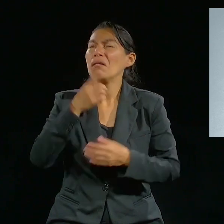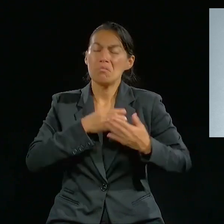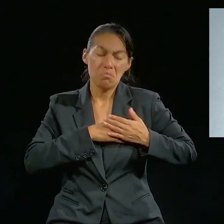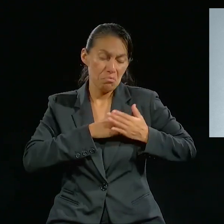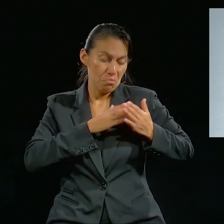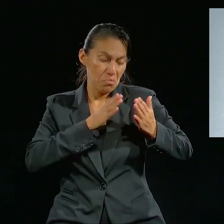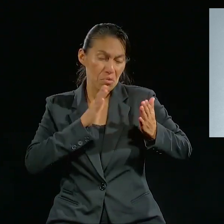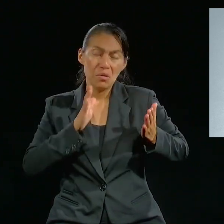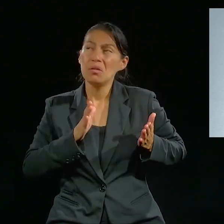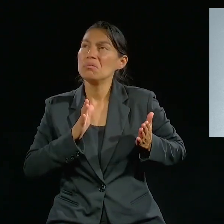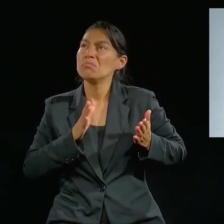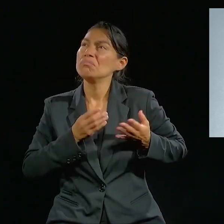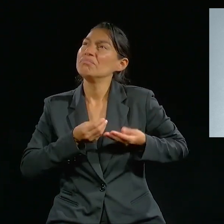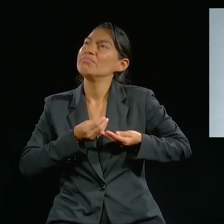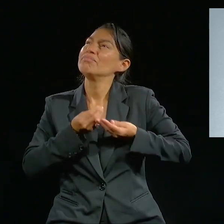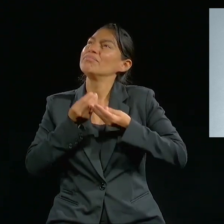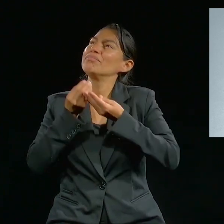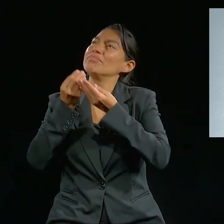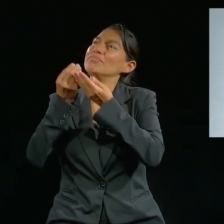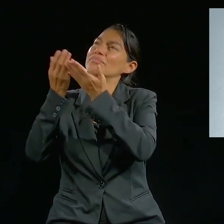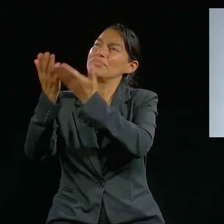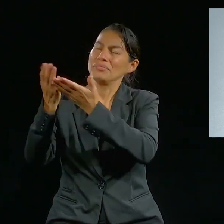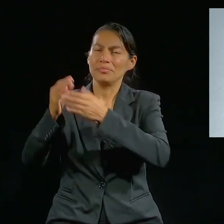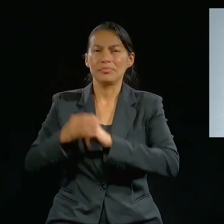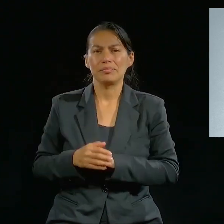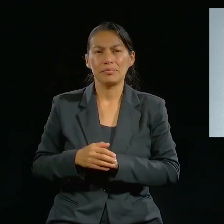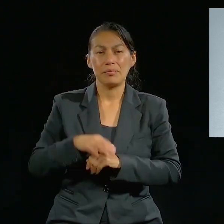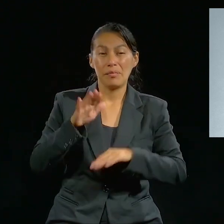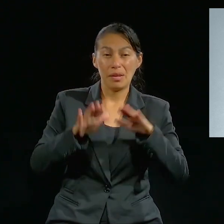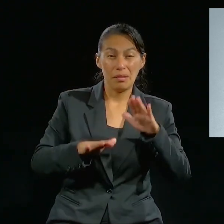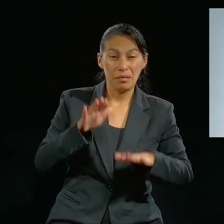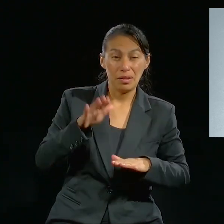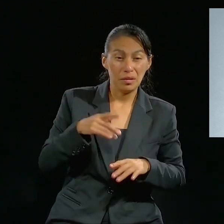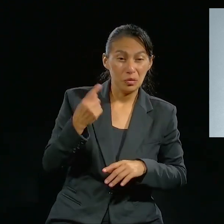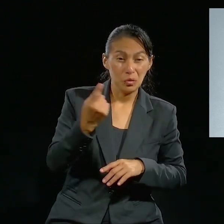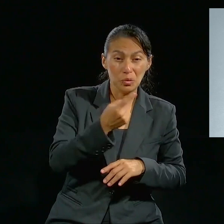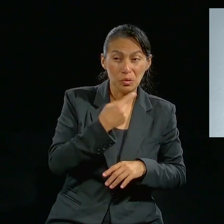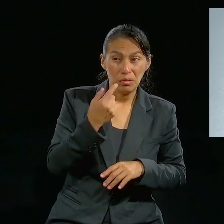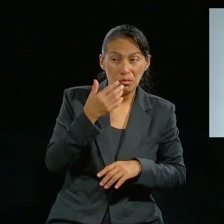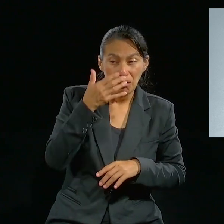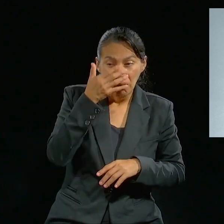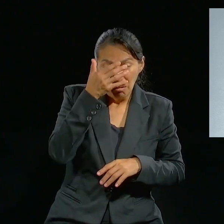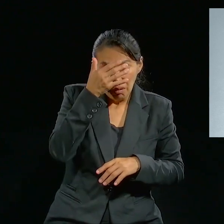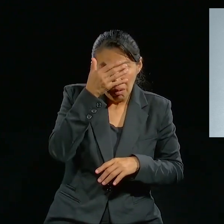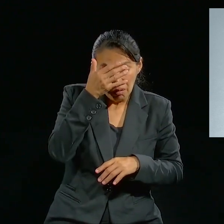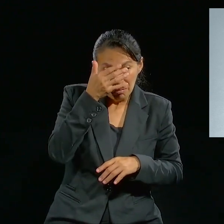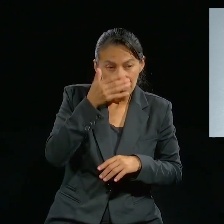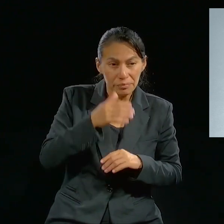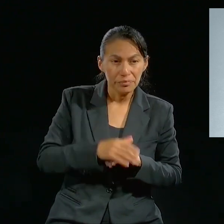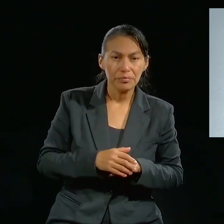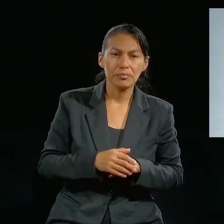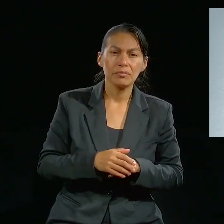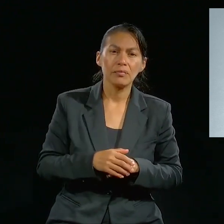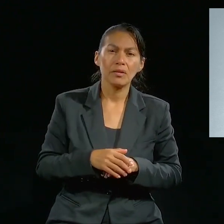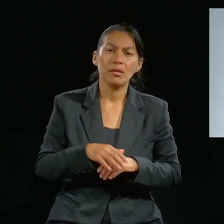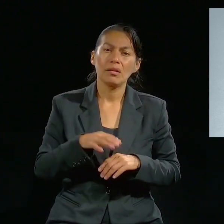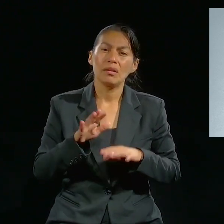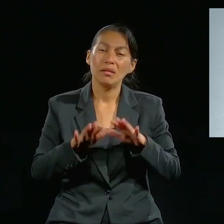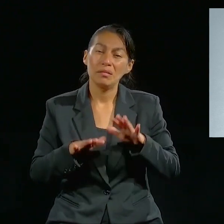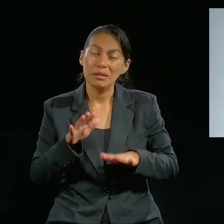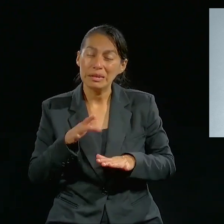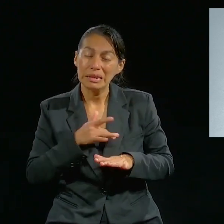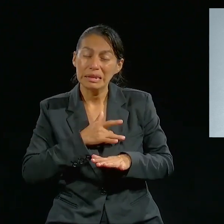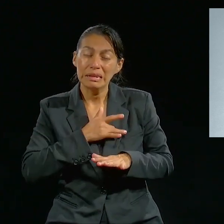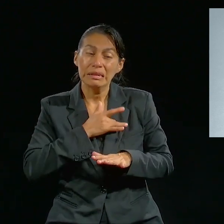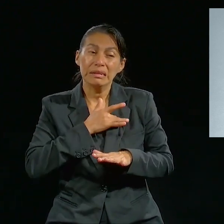sin disfraces, sin máscaras, que a veces nos colocamos en la sociedad y que podemos